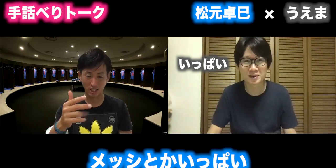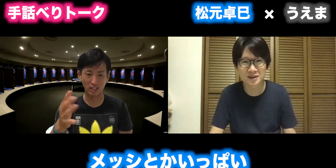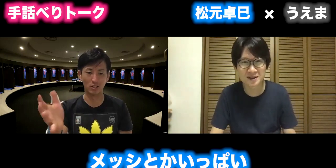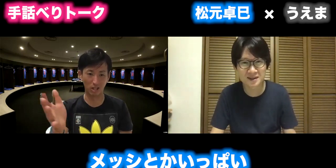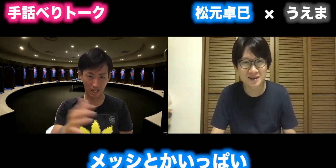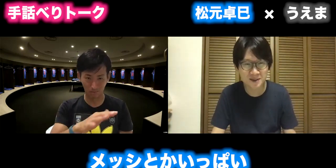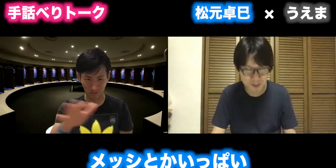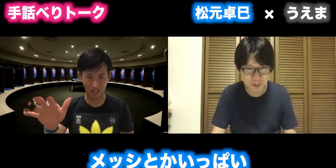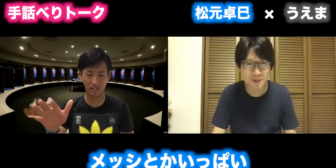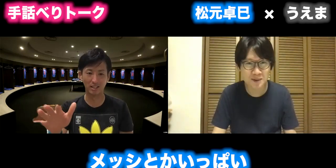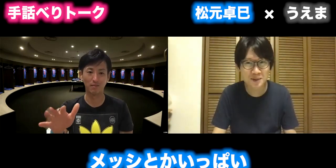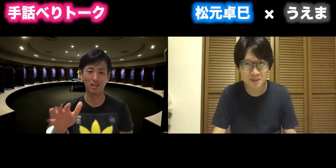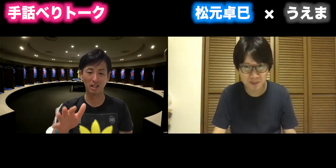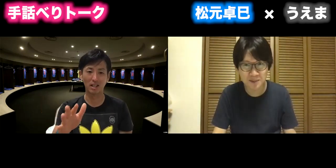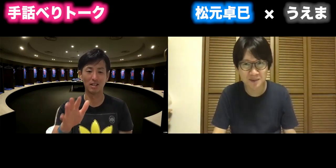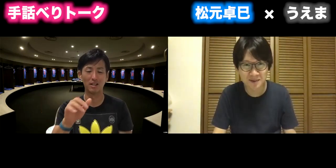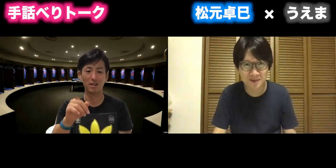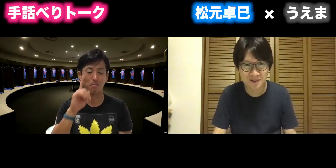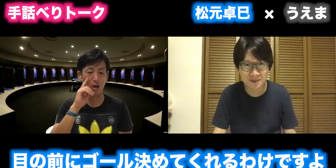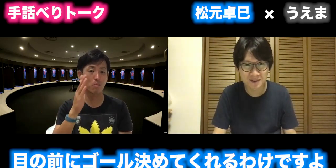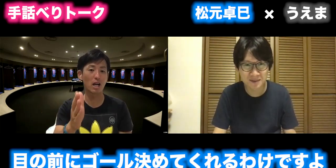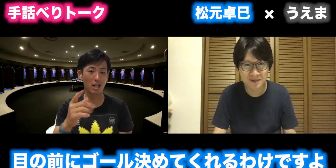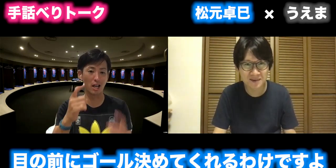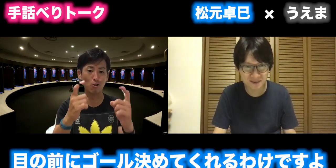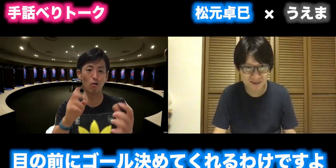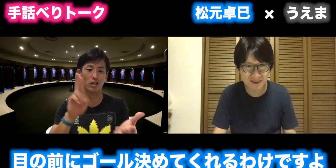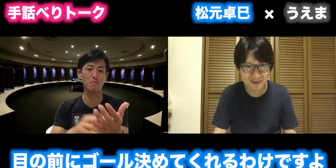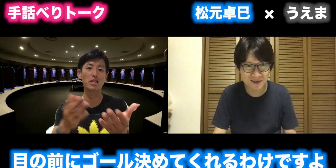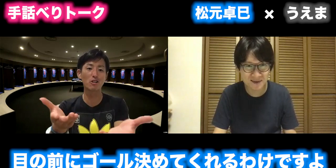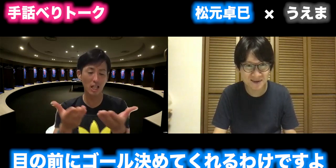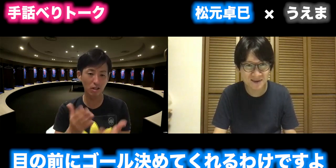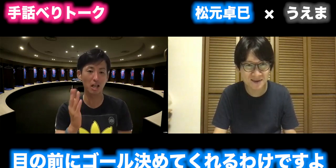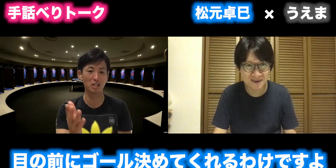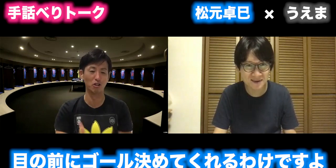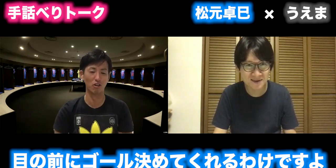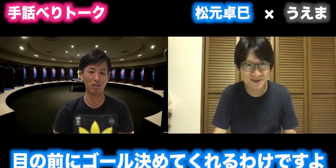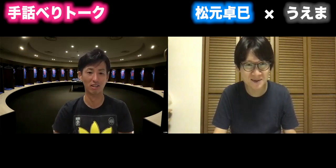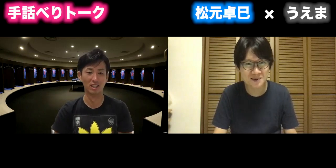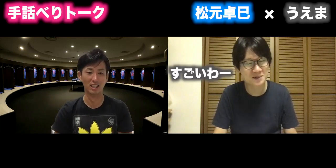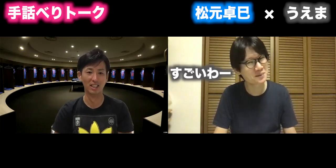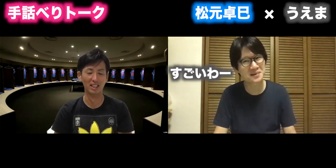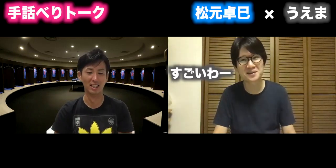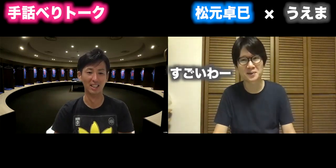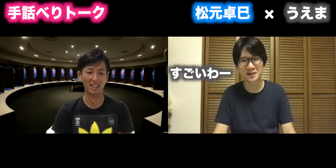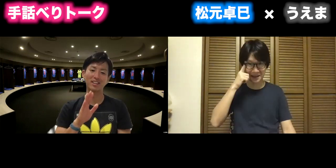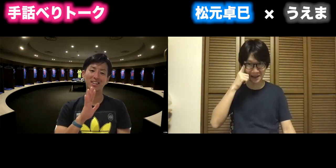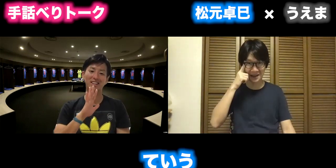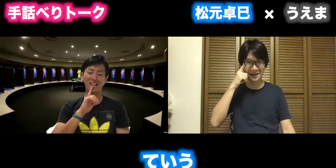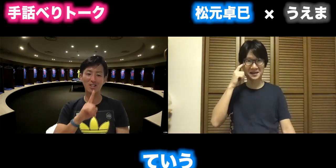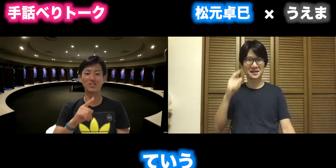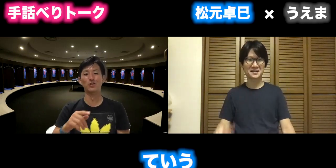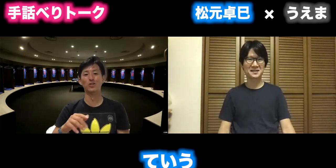メッシュとがいっぱいが目の前でゴール決めてくれるわけですよ交流って